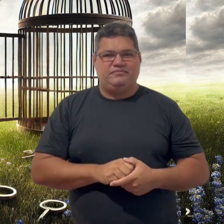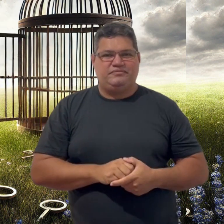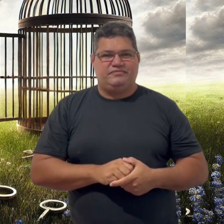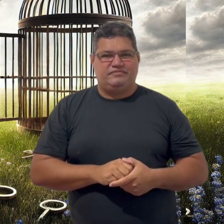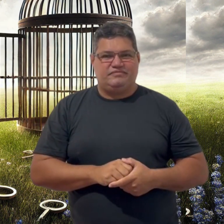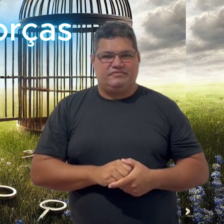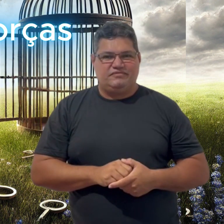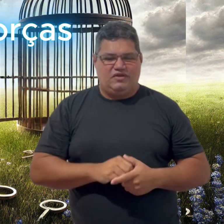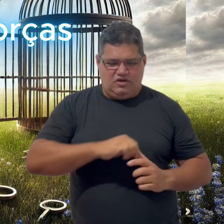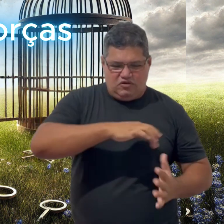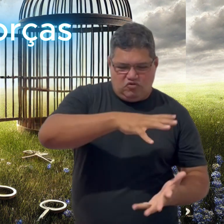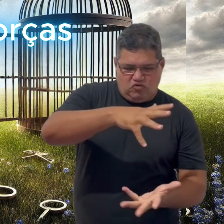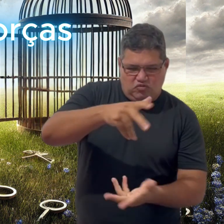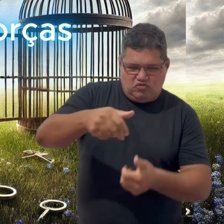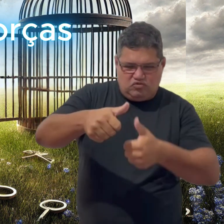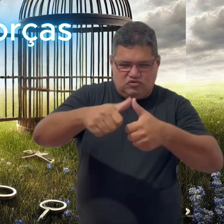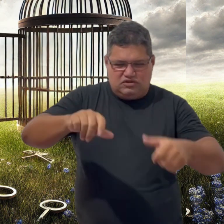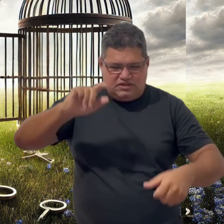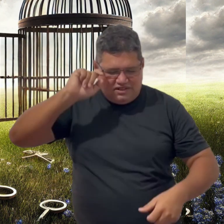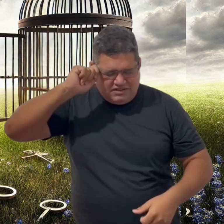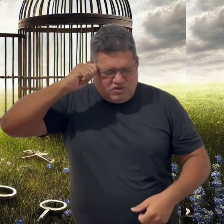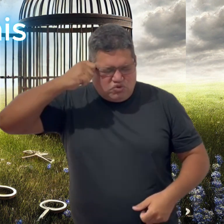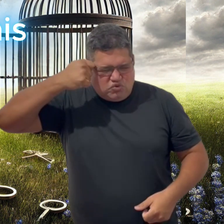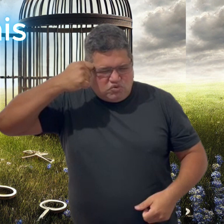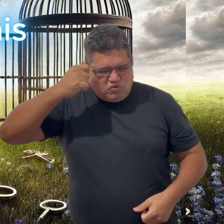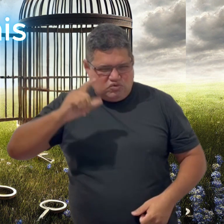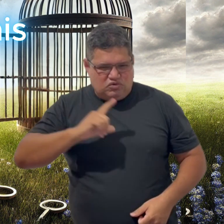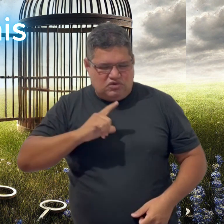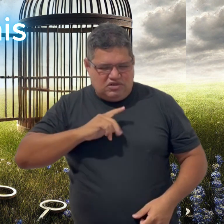escuridão, contra as forças